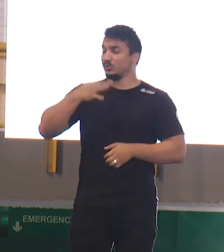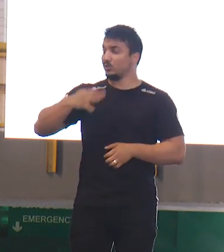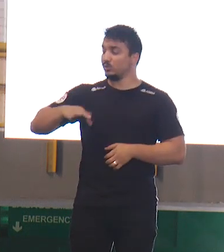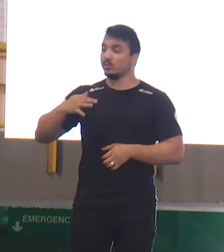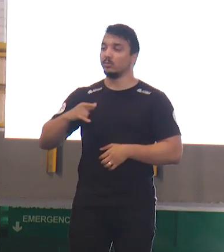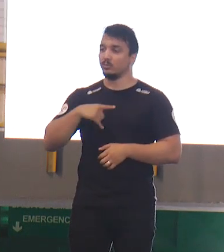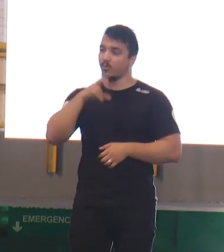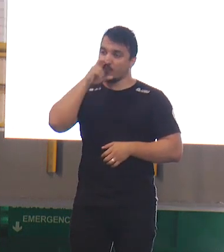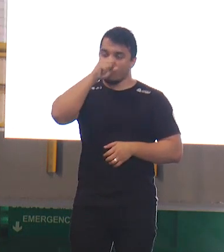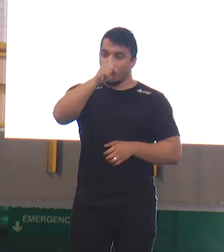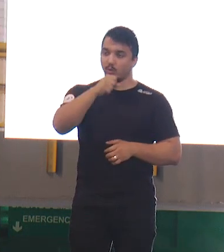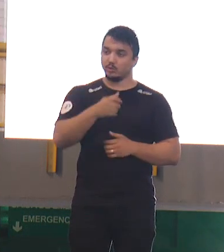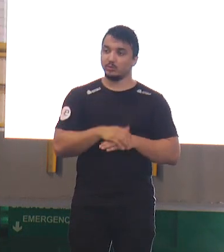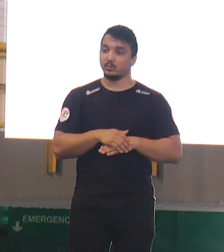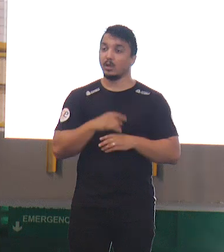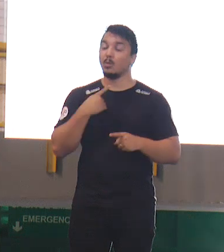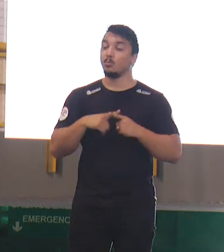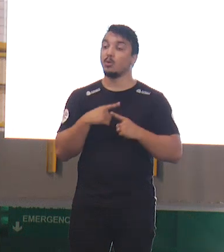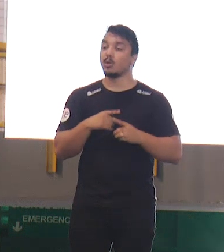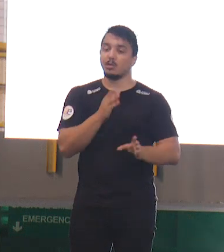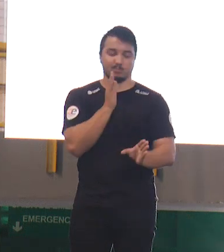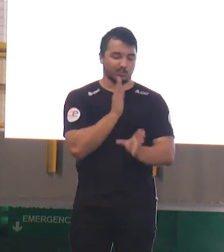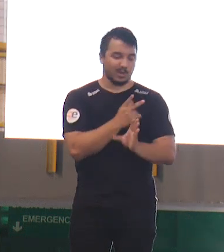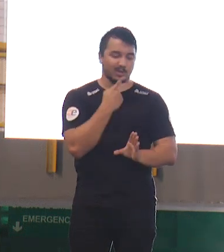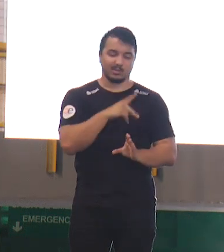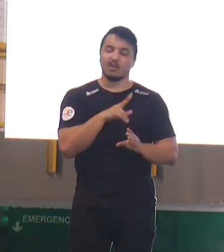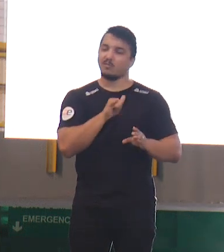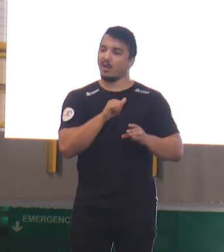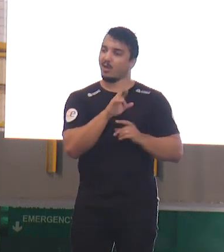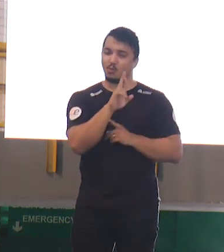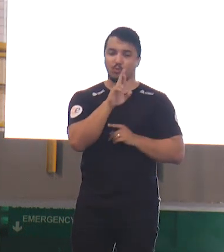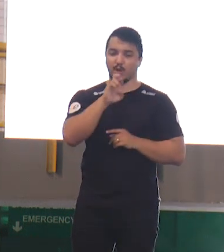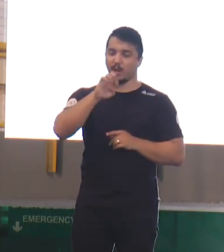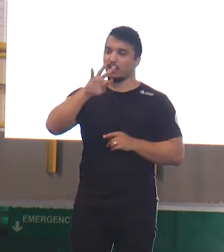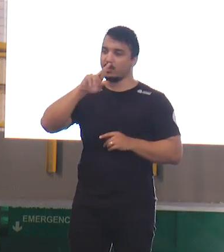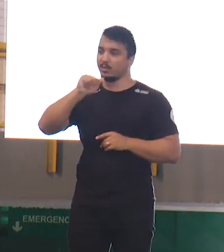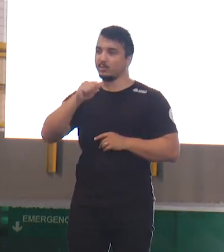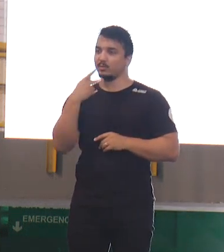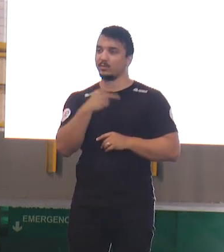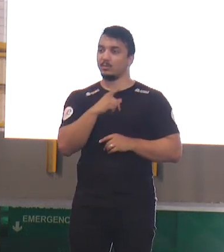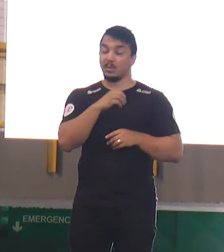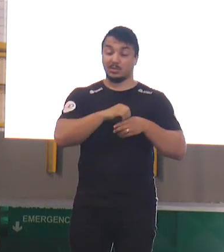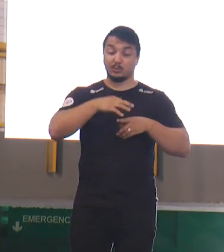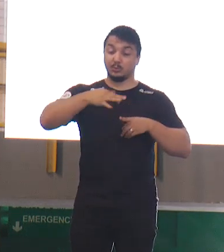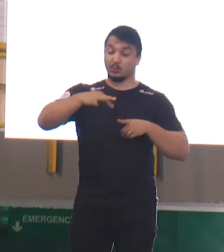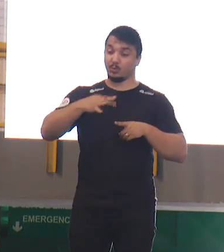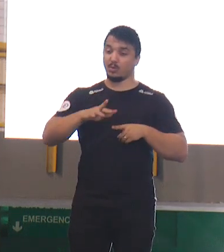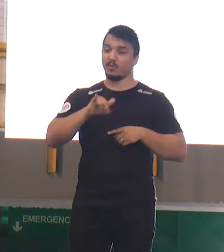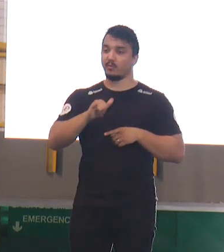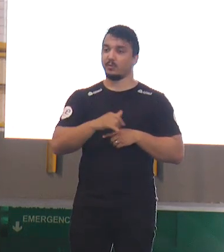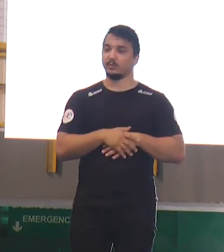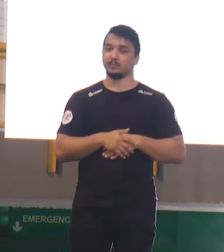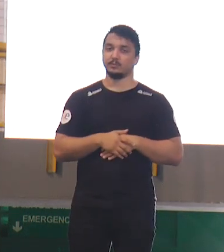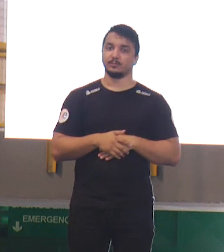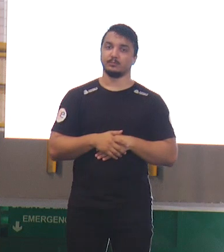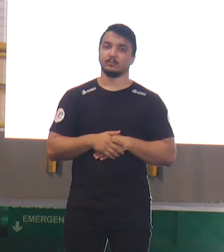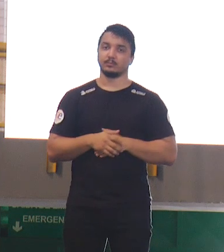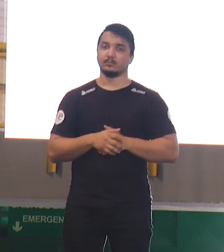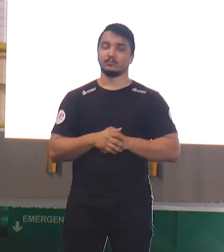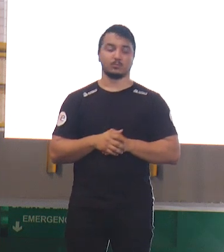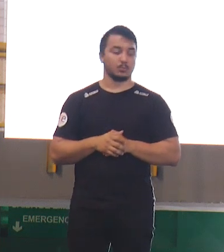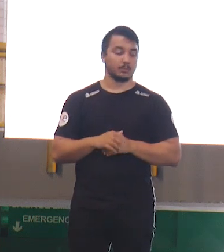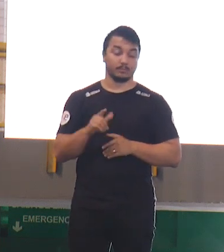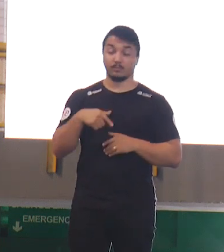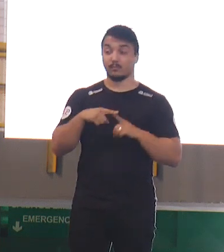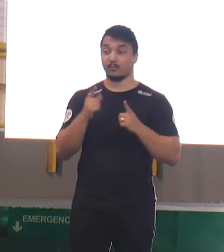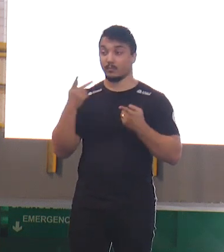muito forte. Por quê? Porque a urina vai passar no local que está inflamado e está infeccionado. Já